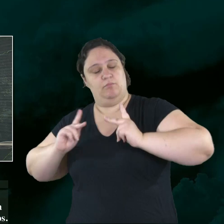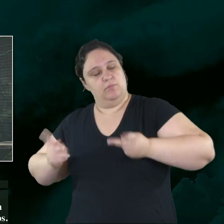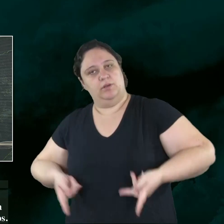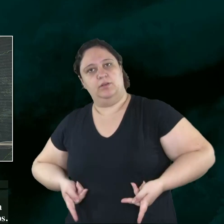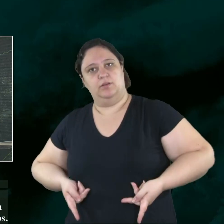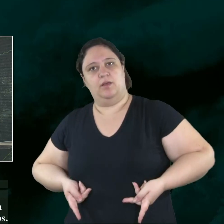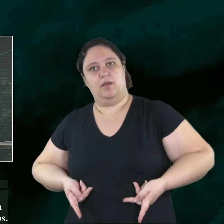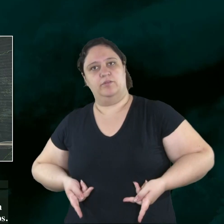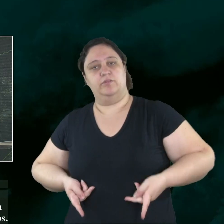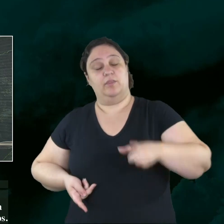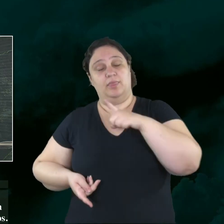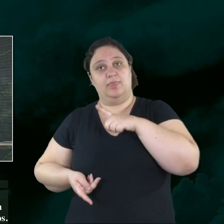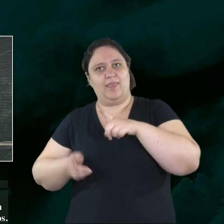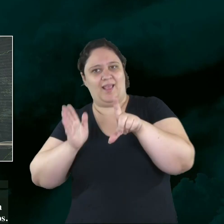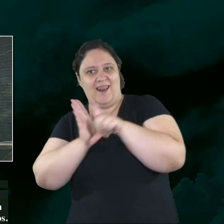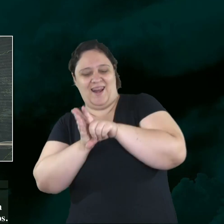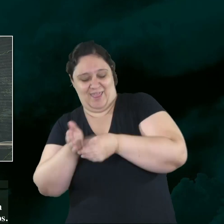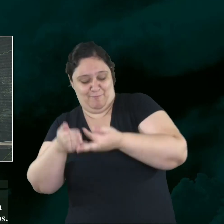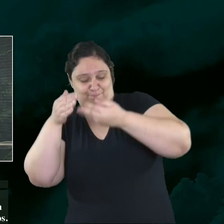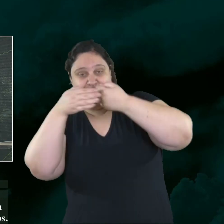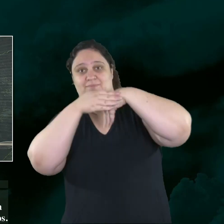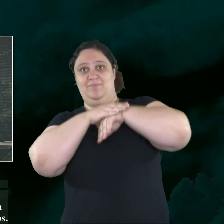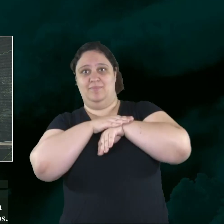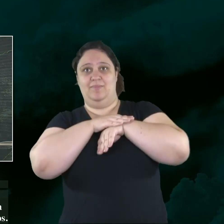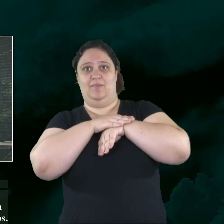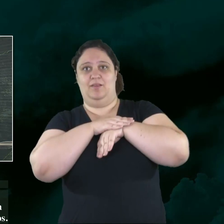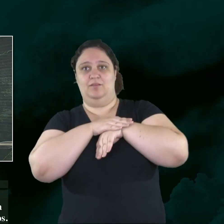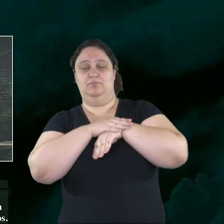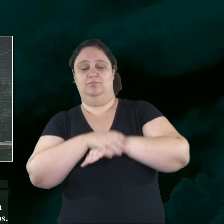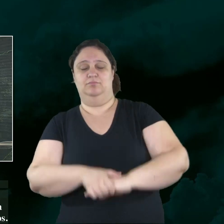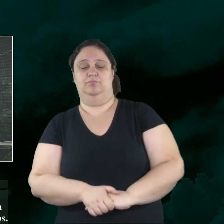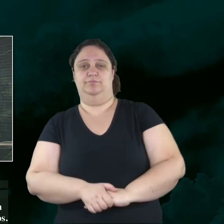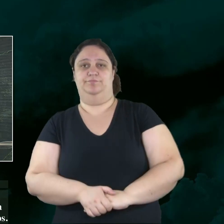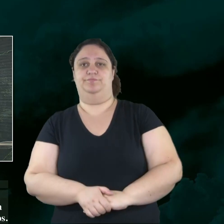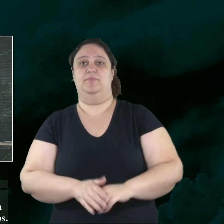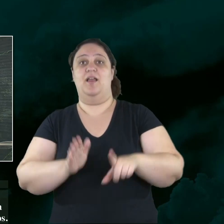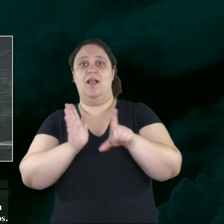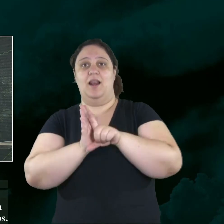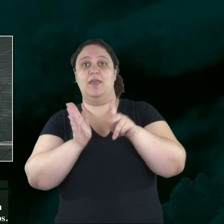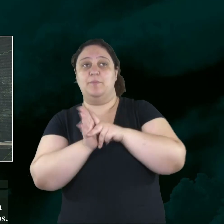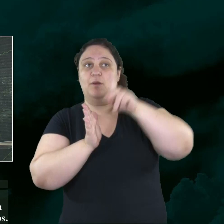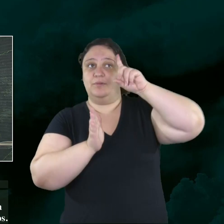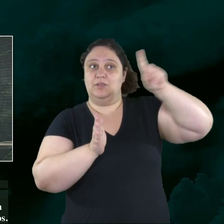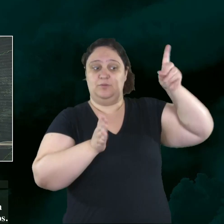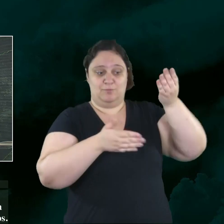tem a lei de Deus nele,